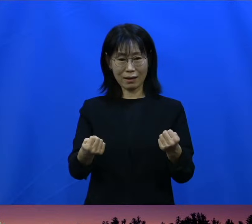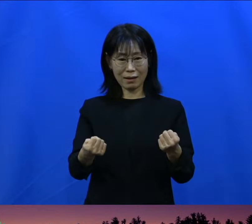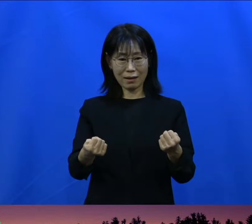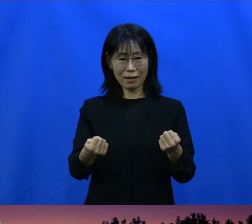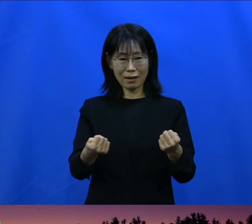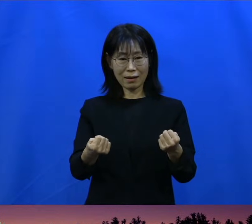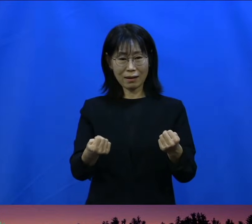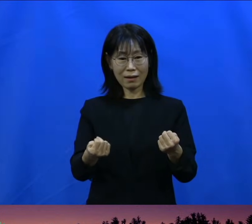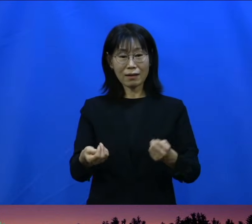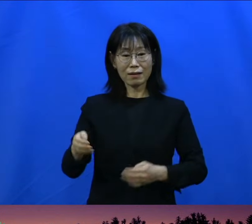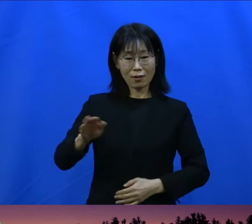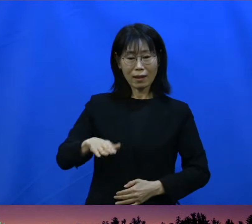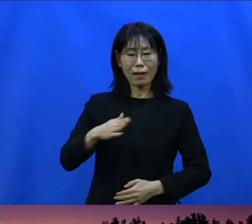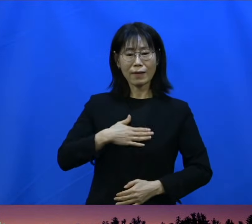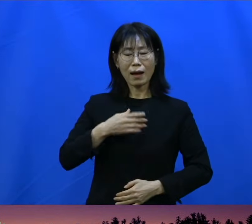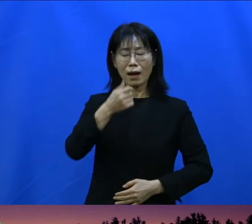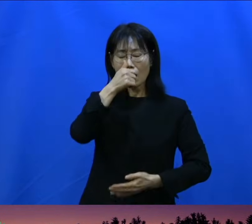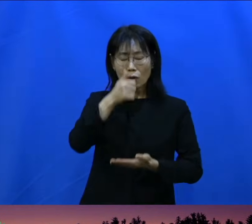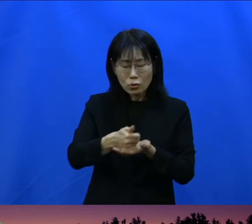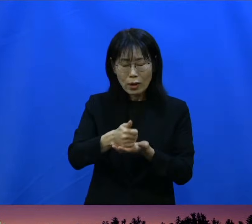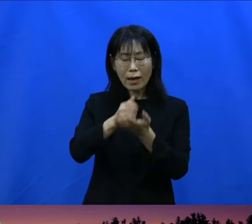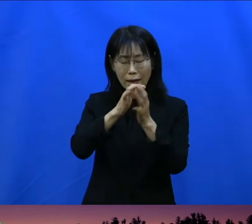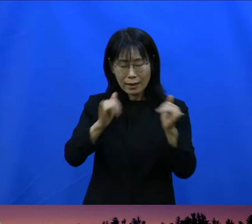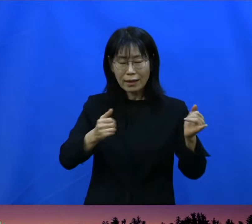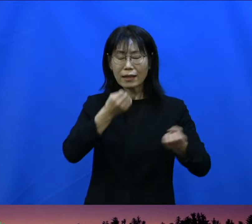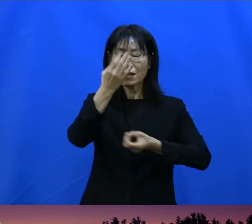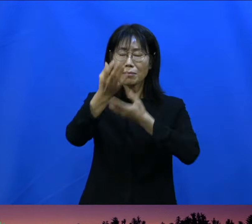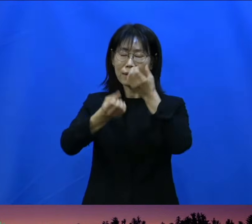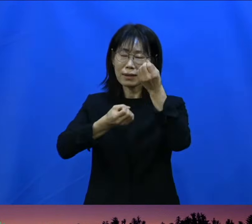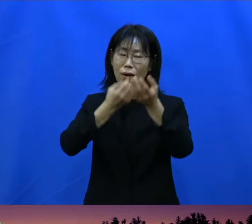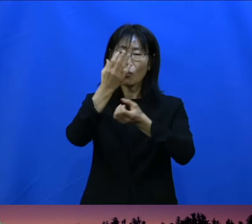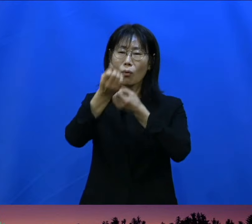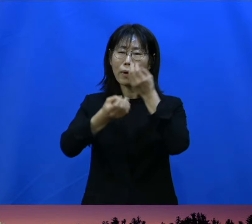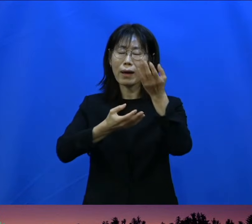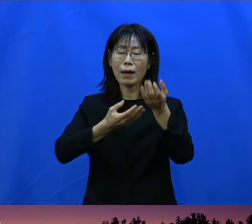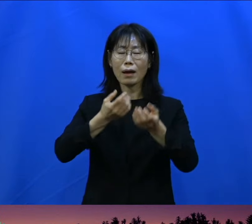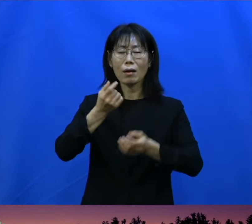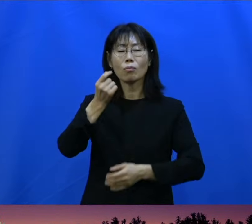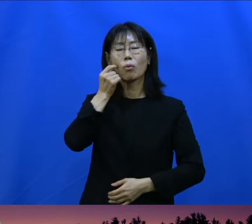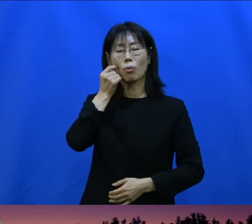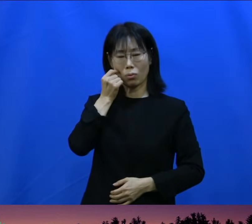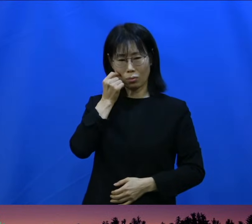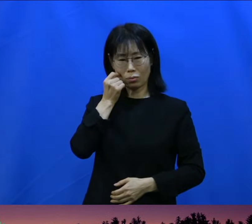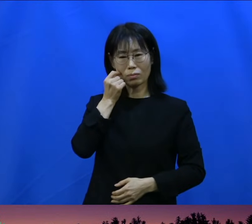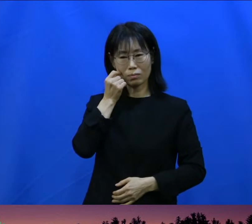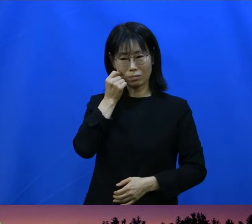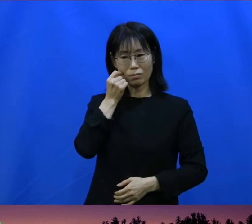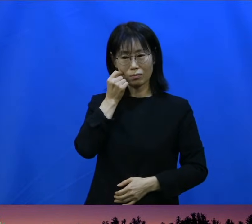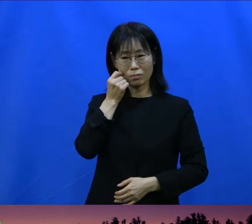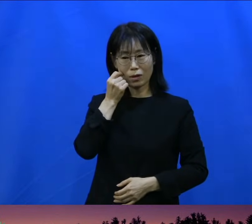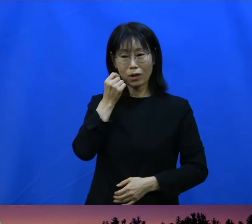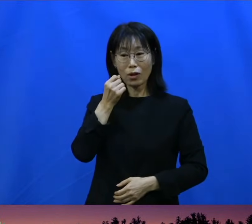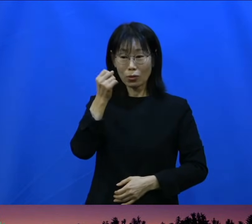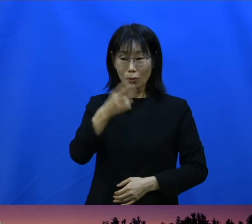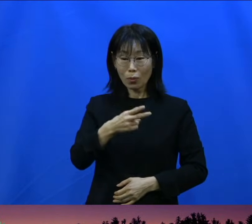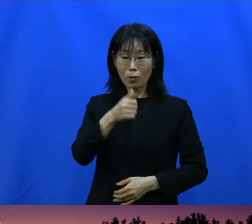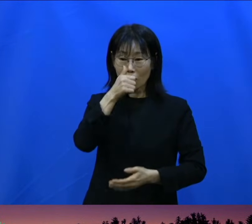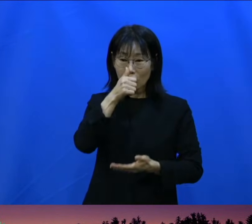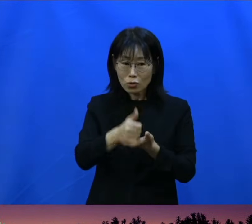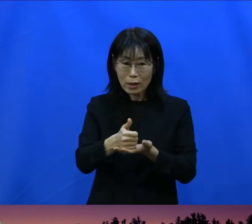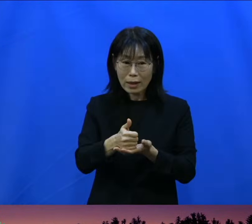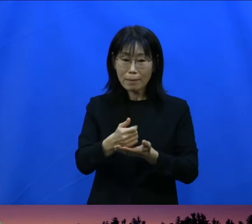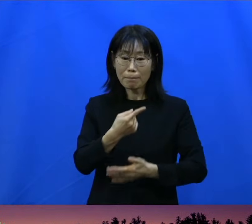나오지도 않지만 죄인이라는 고백이 사람마다 다 달라요.